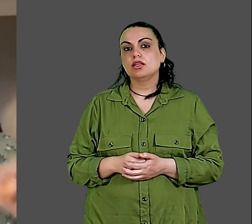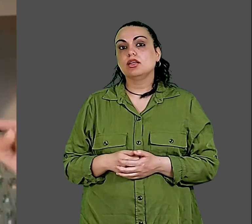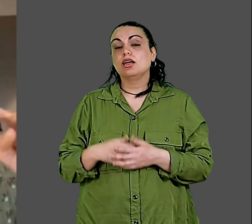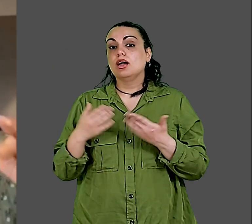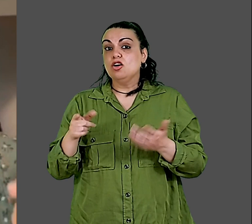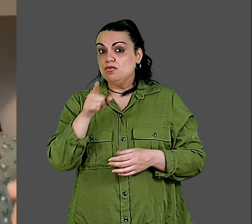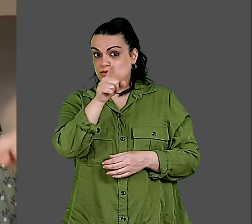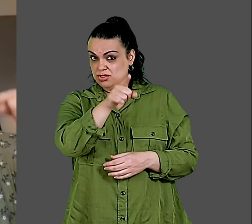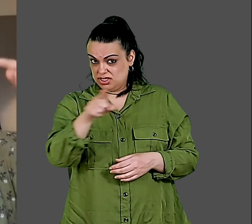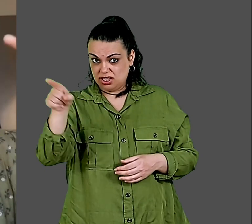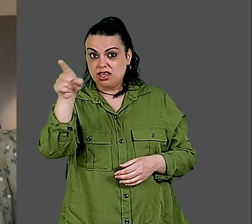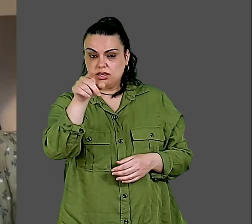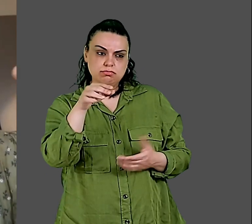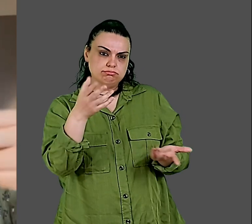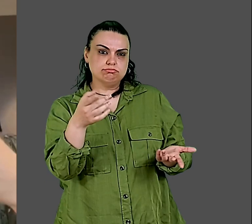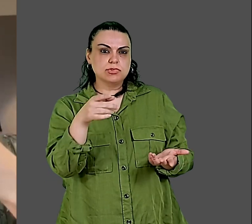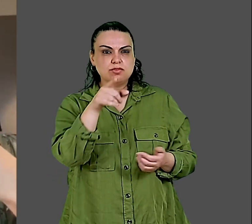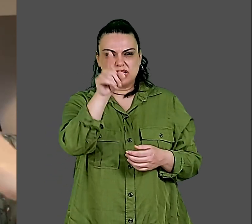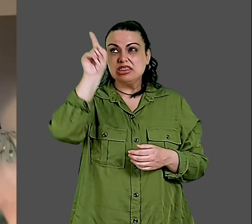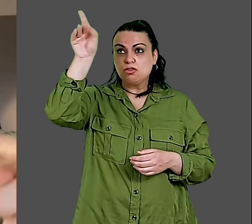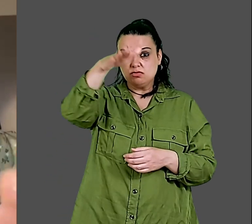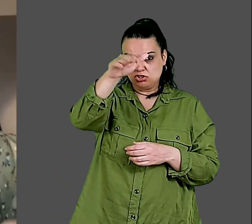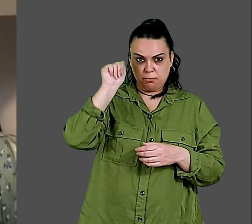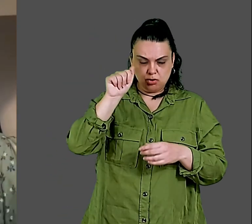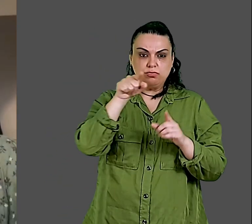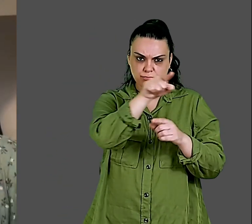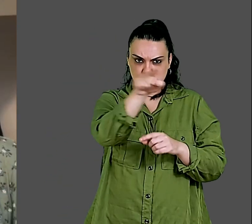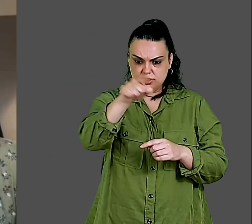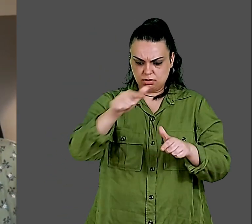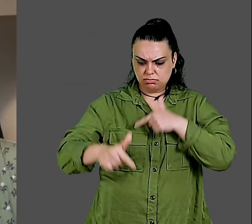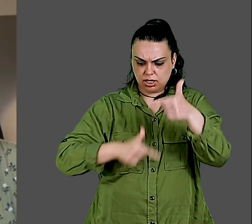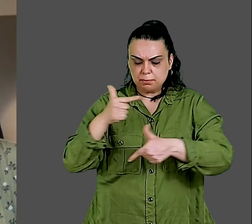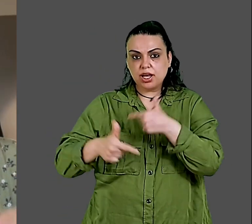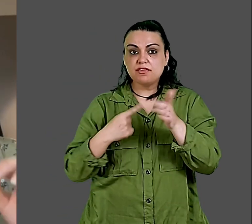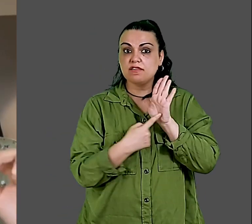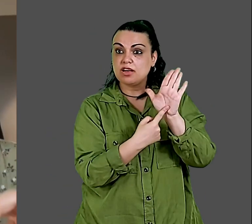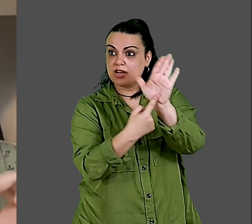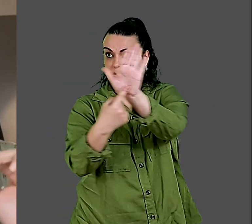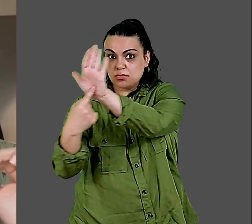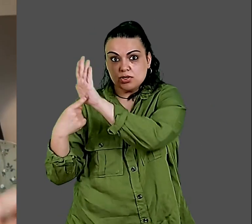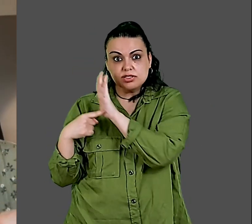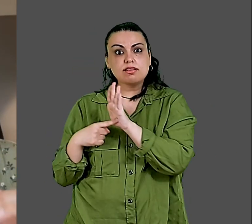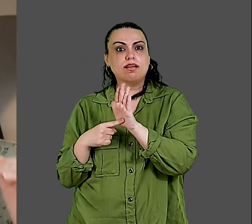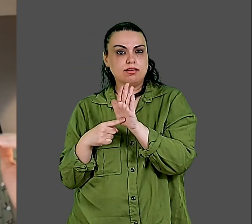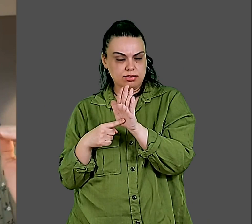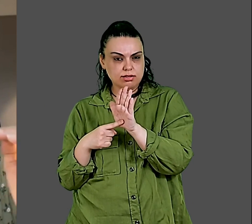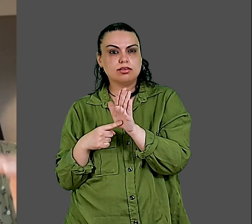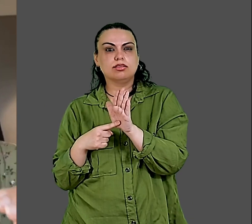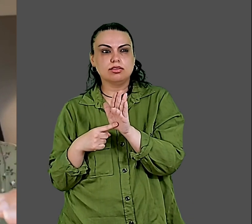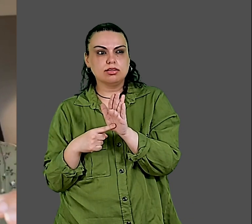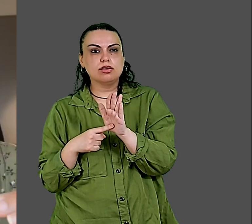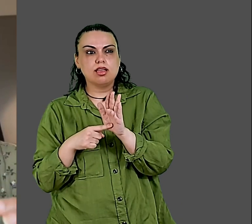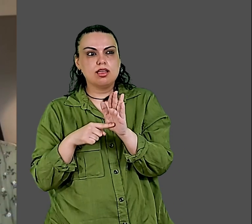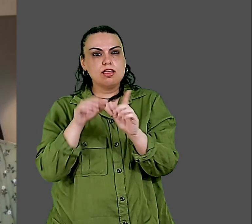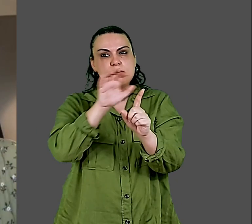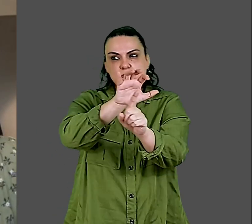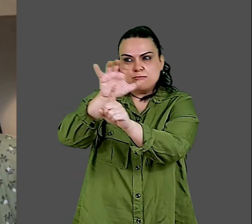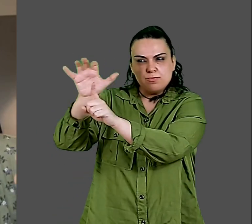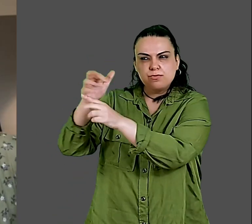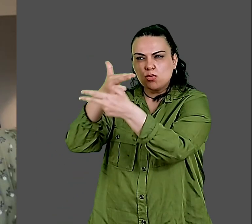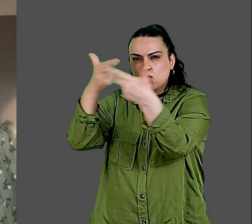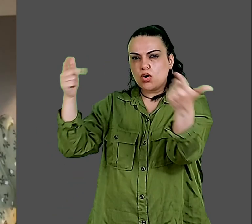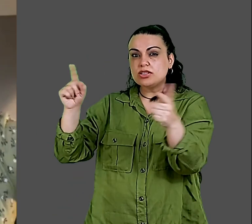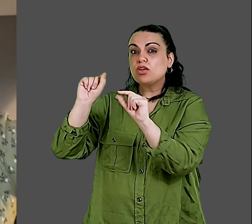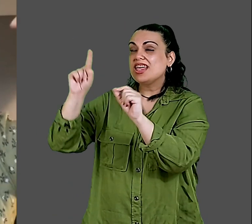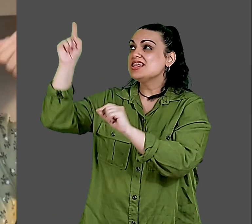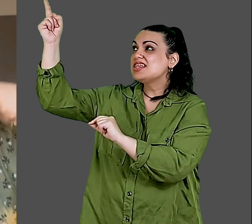você vai manifestar sobre as pessoas, né? Você que eu digo é o seu chamado, ok? Você vai manifestar sobre as pessoas o que